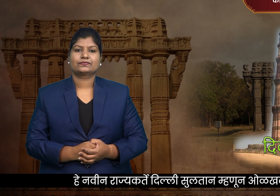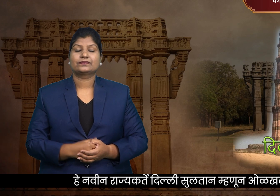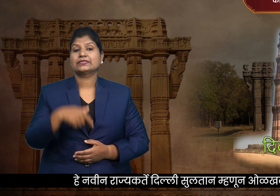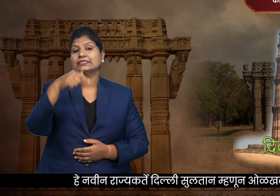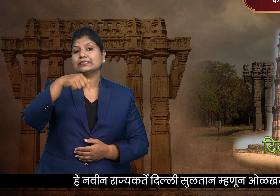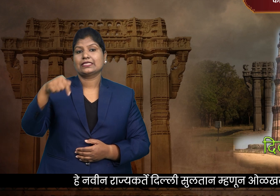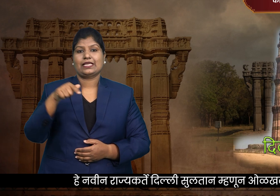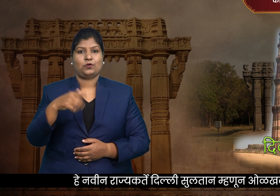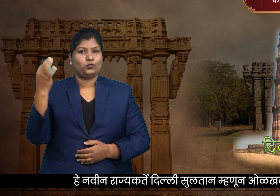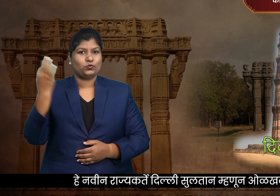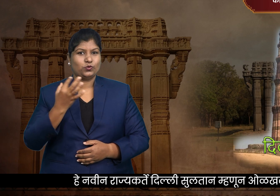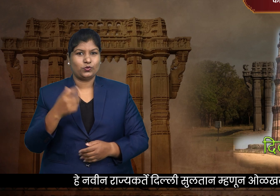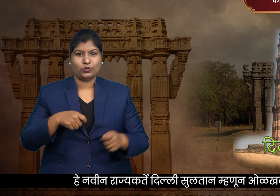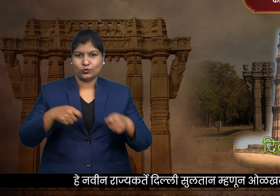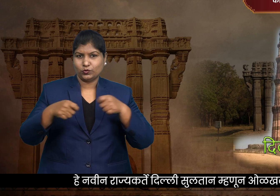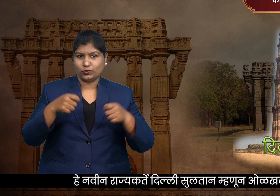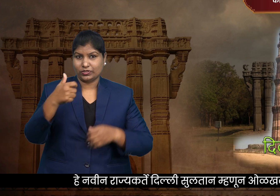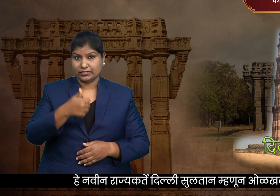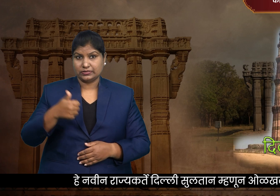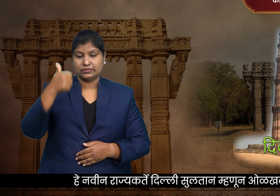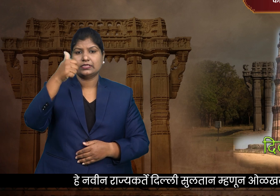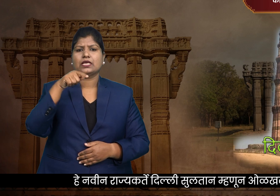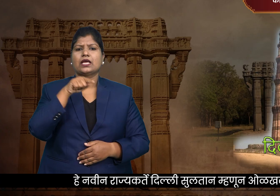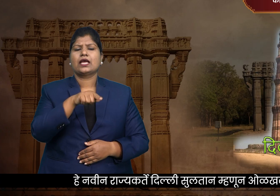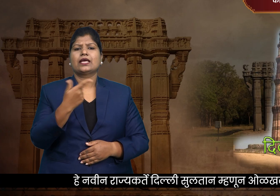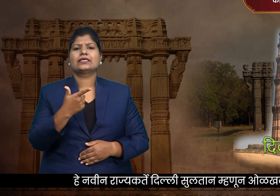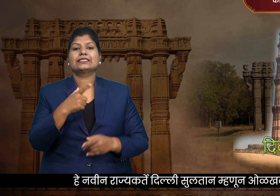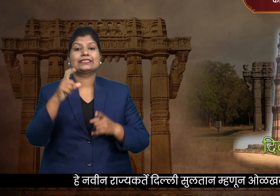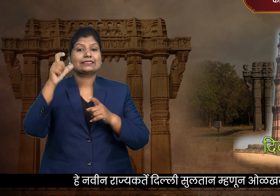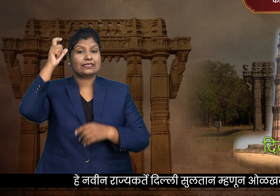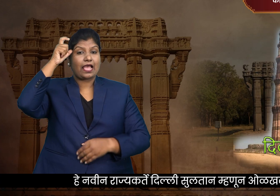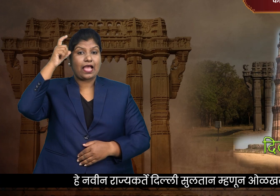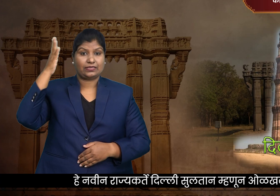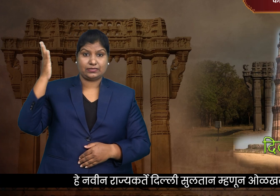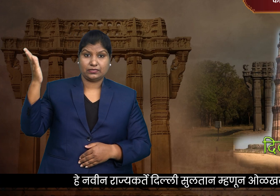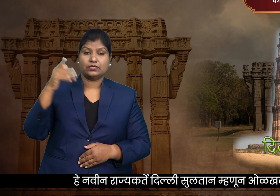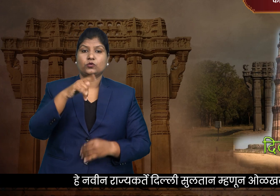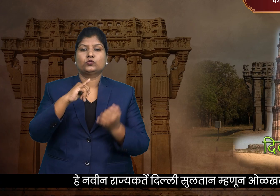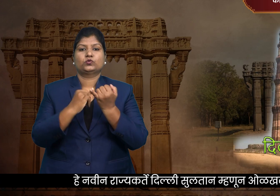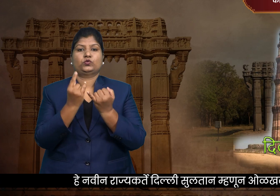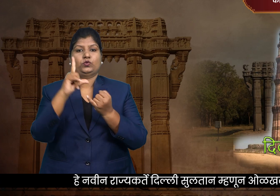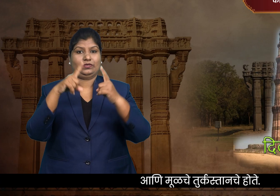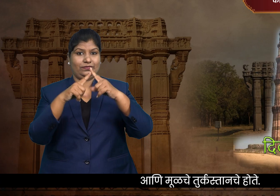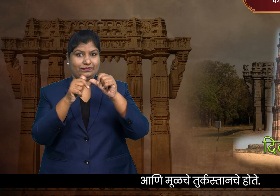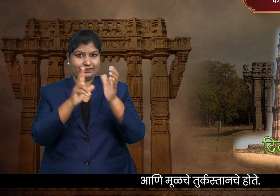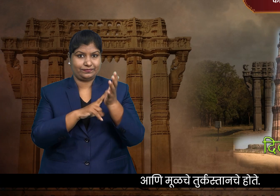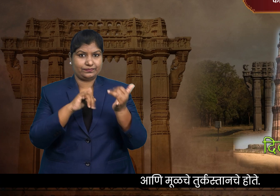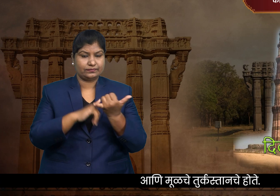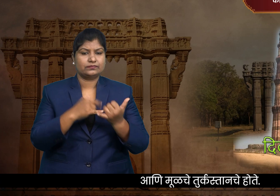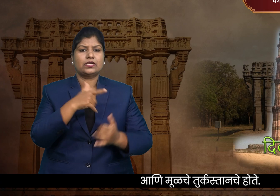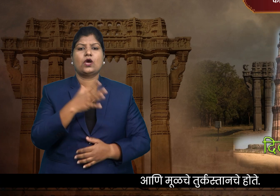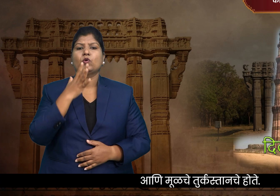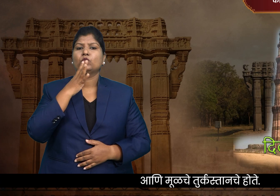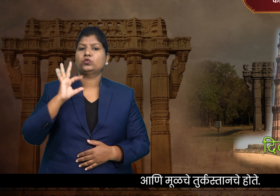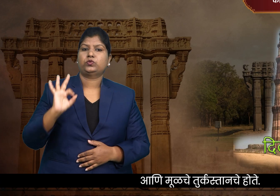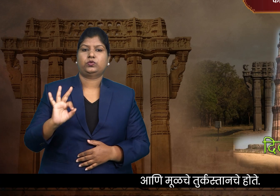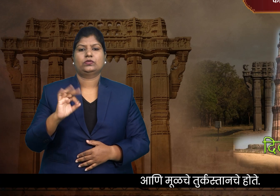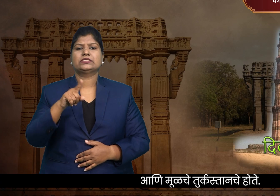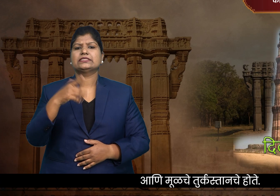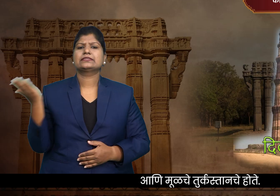हे नवीन राज्यकर्ते दिल्ली सुलतान म्हणून ओळखले जात होते आणि